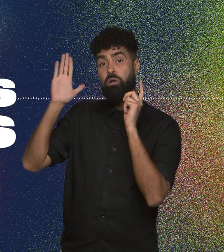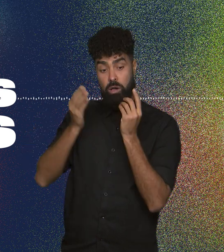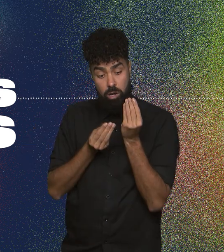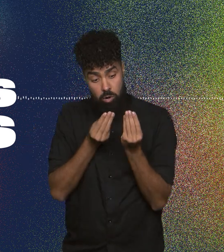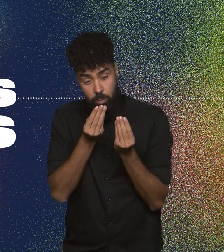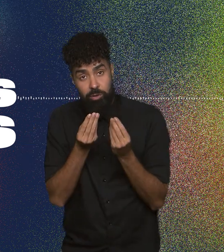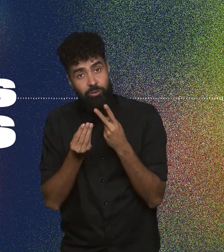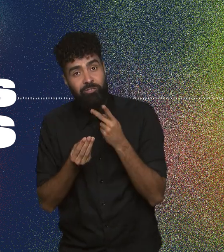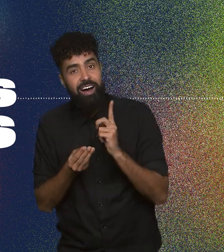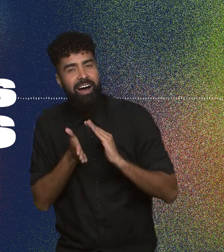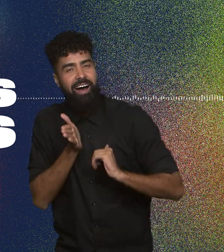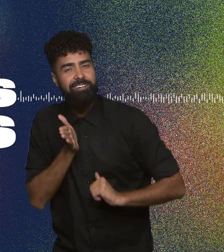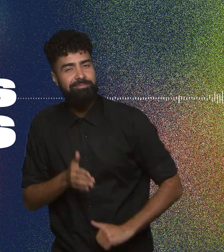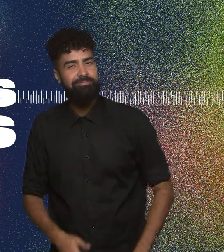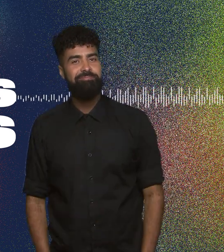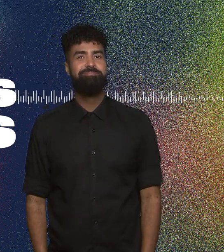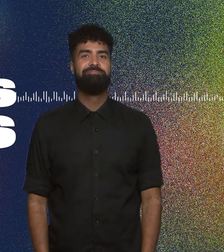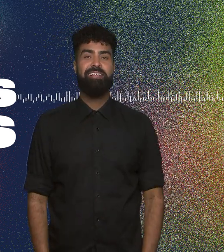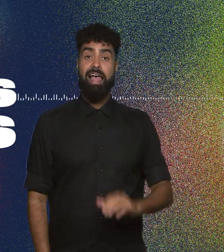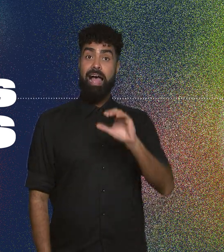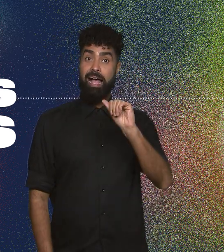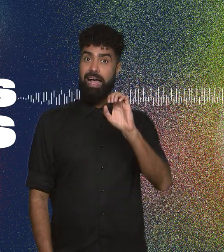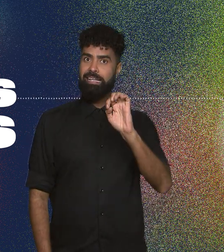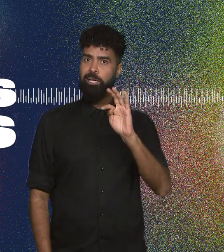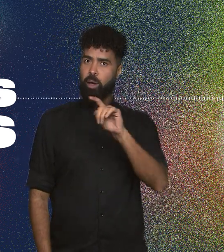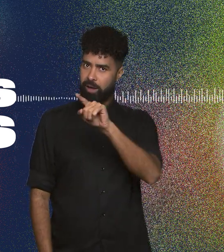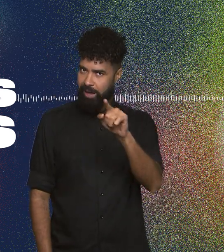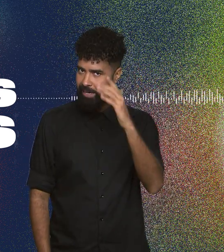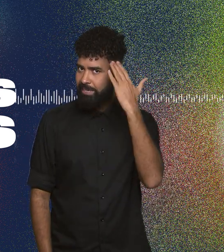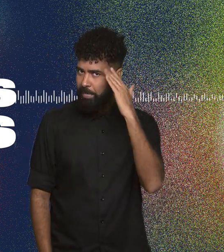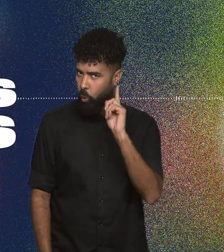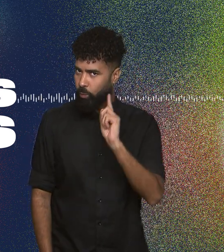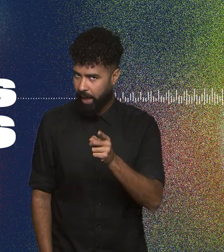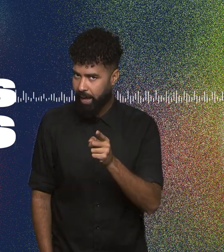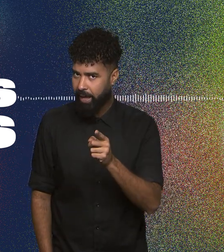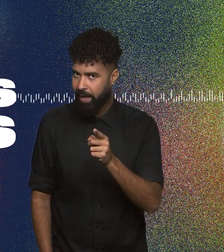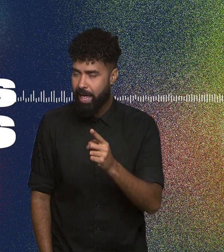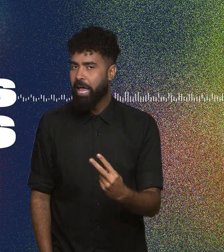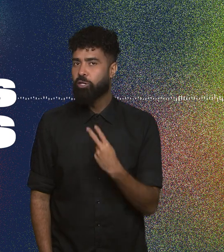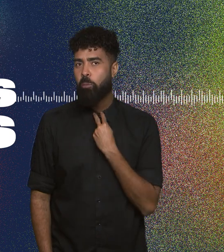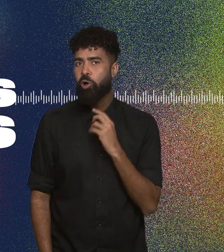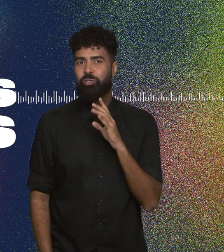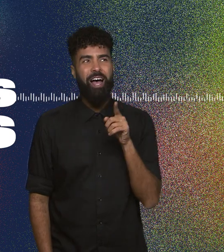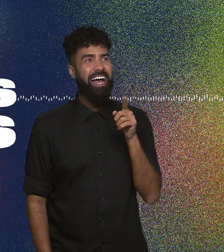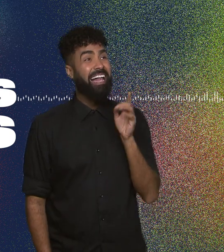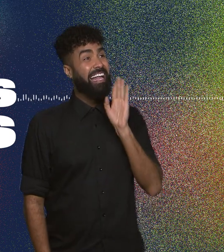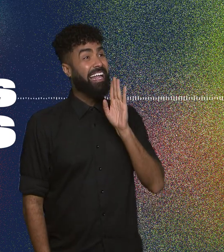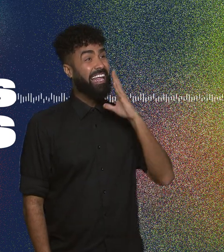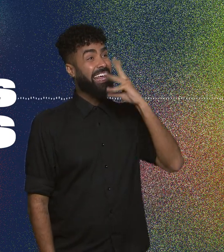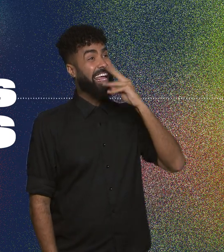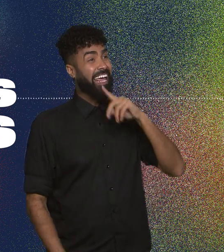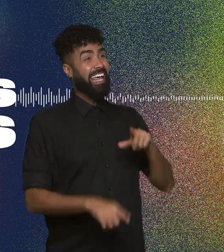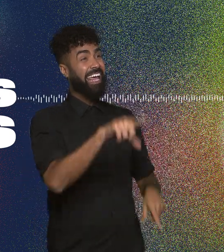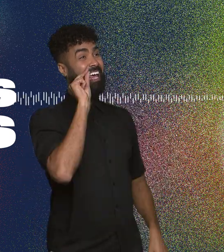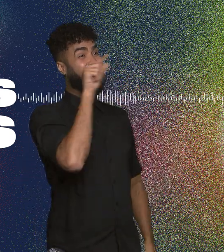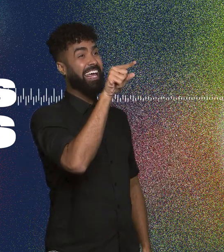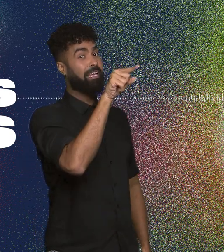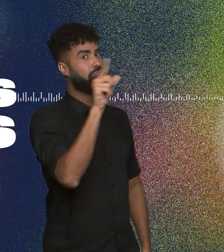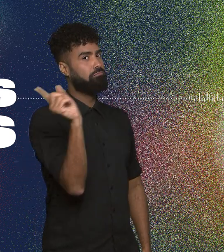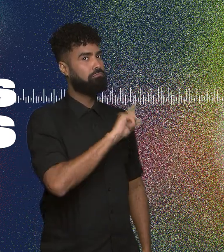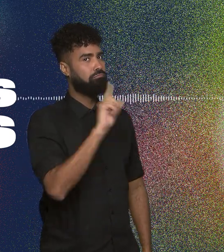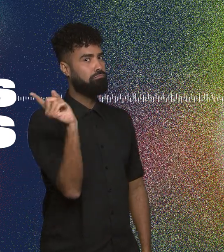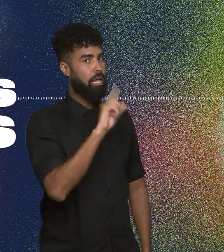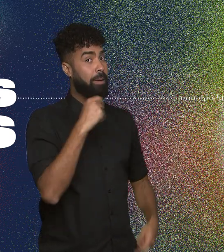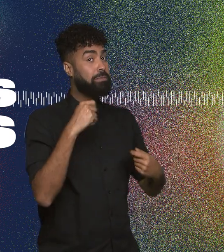fazer. Já entenderam, né? Não pode só escolher quem parece mais legal ou divertido. Precisa ver